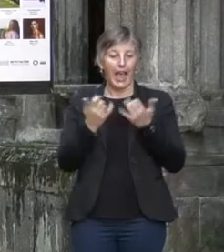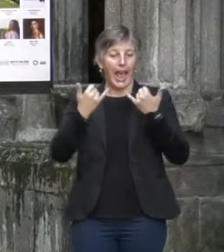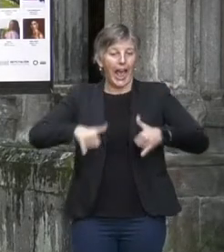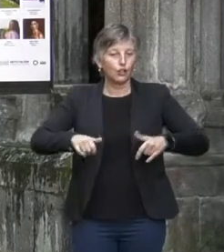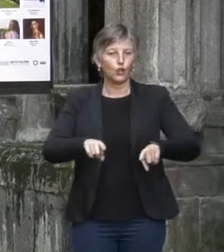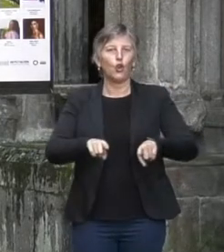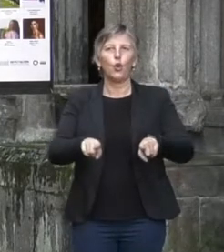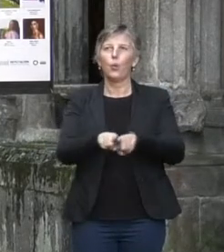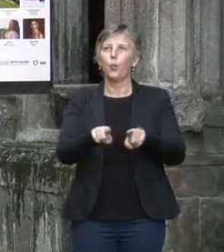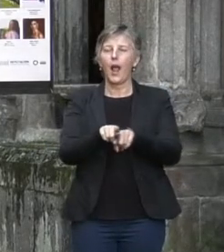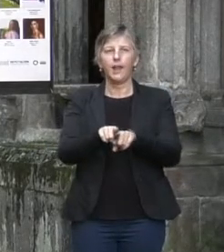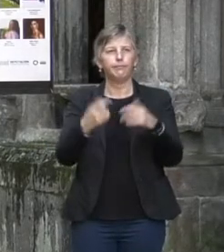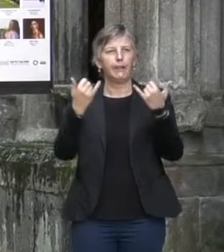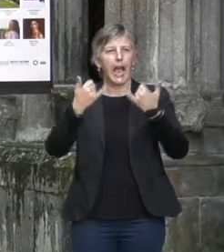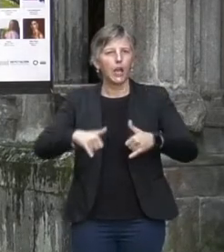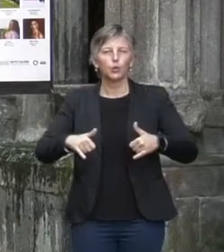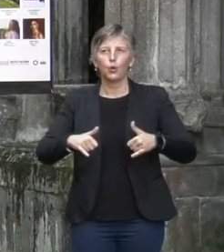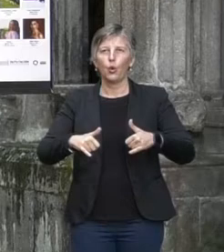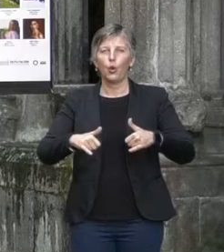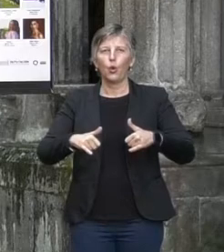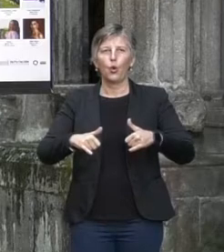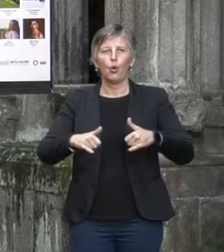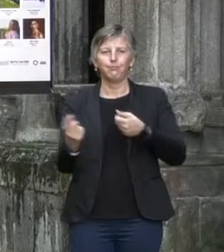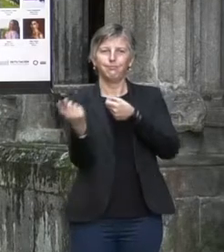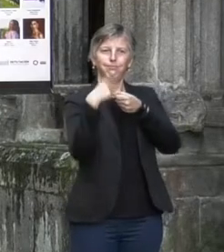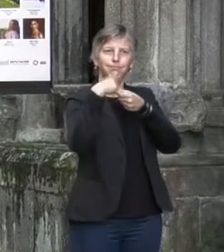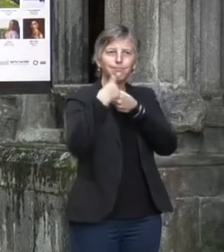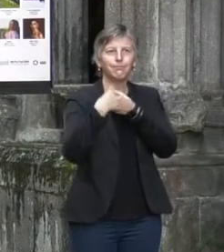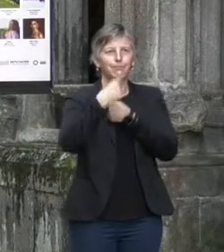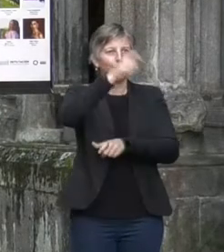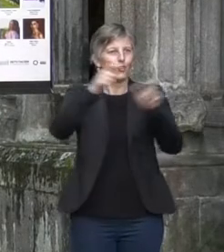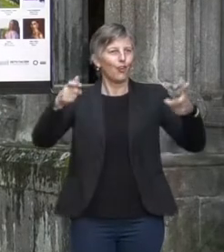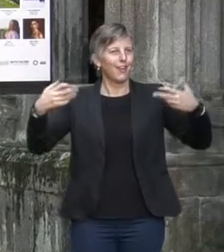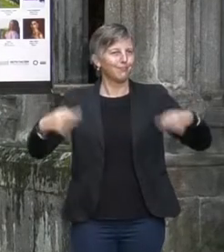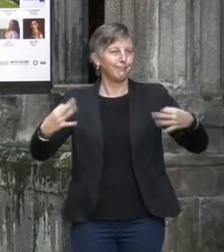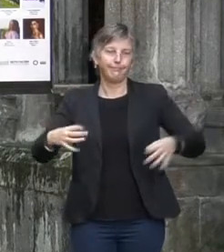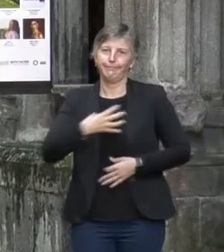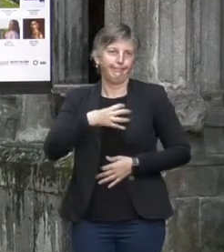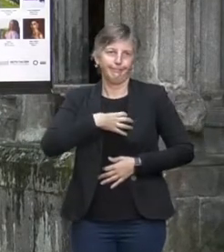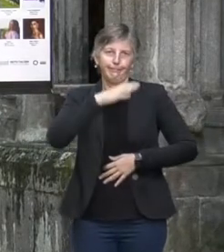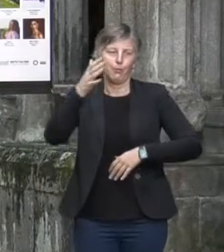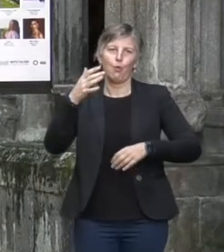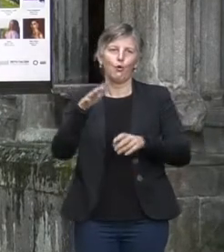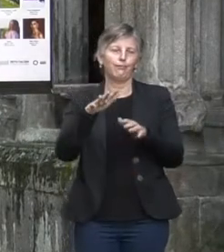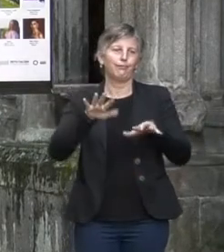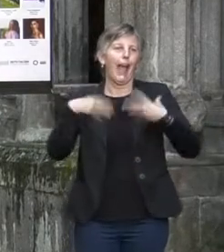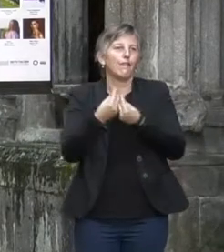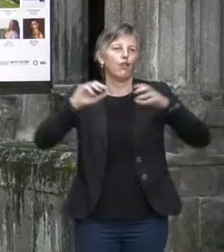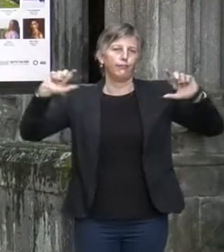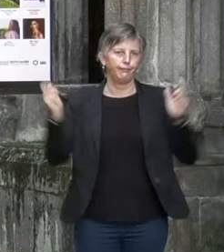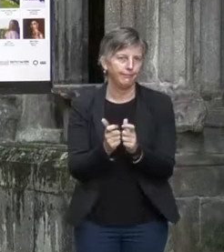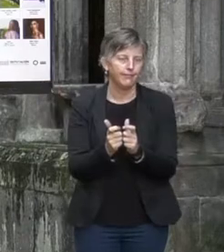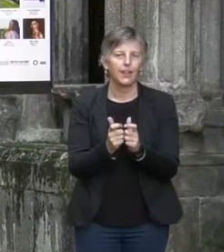poida ser un acto donde poida participar a cidadanía, porque hai reducción de aforos, e porque temos